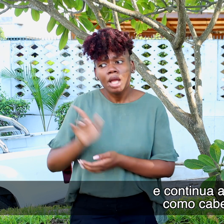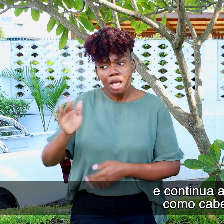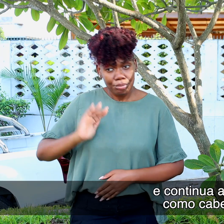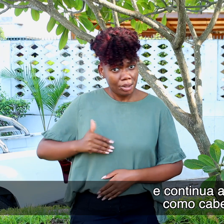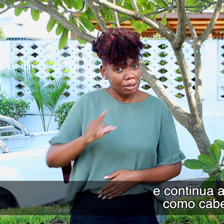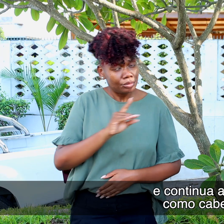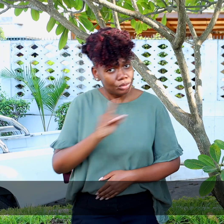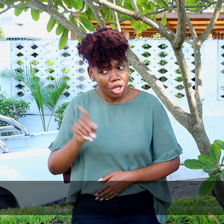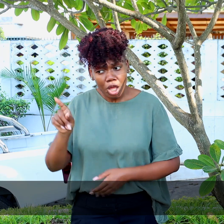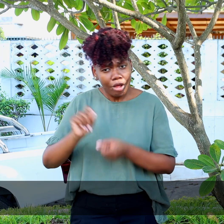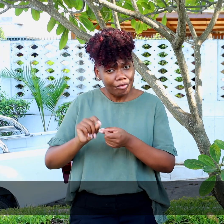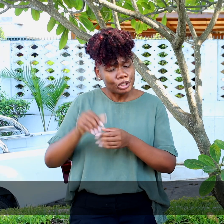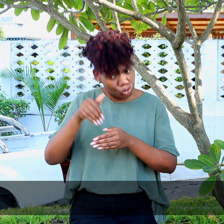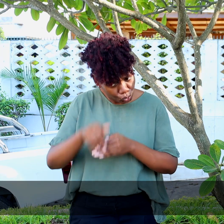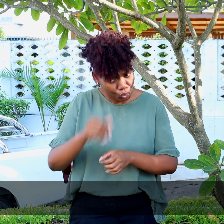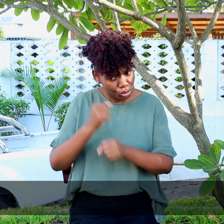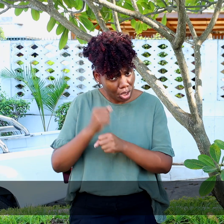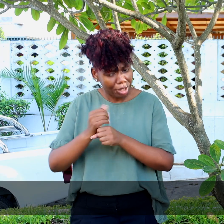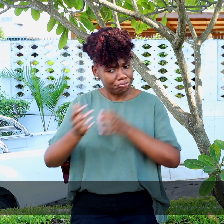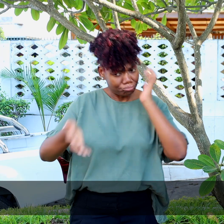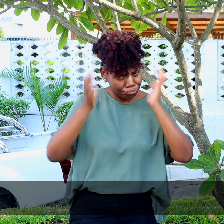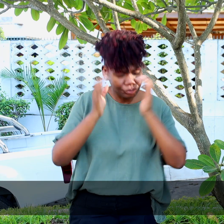como cabeleireira.